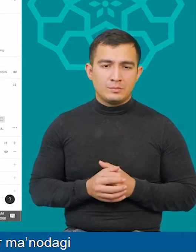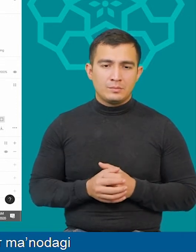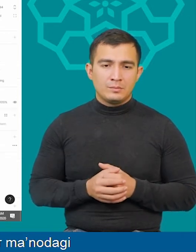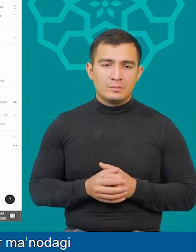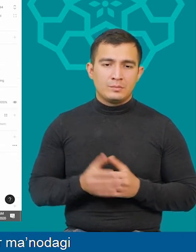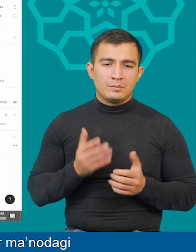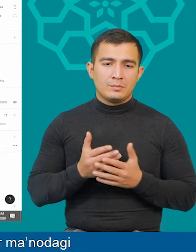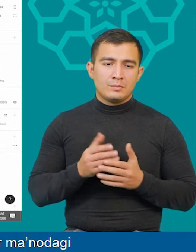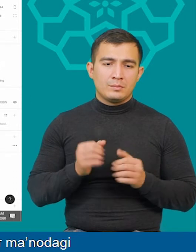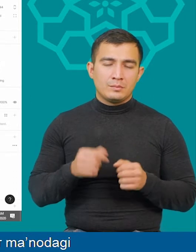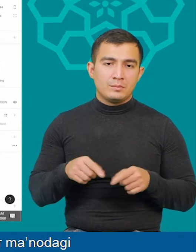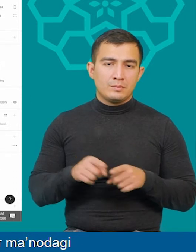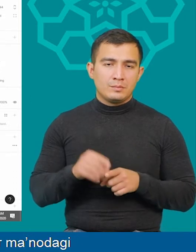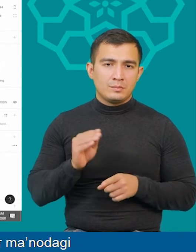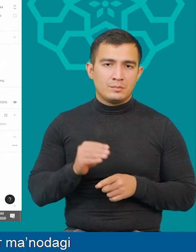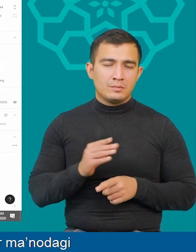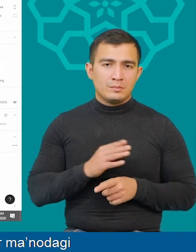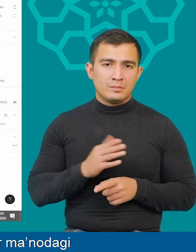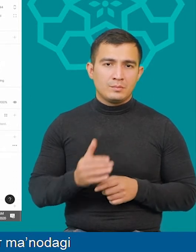Deylik, bu yoqqa shunaqa qo'ydim.